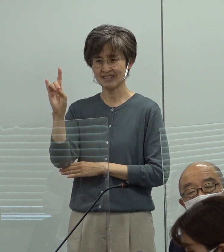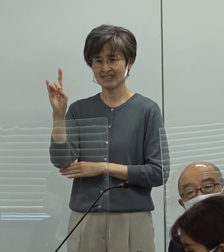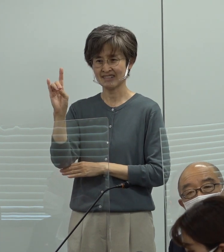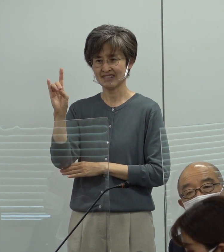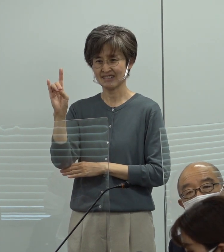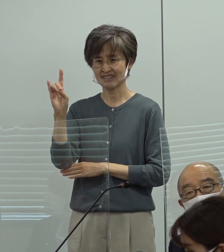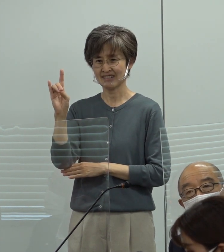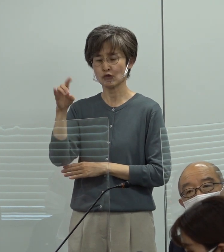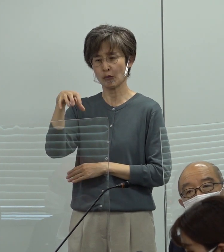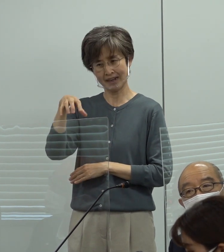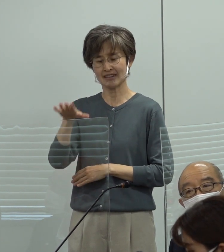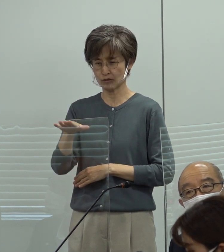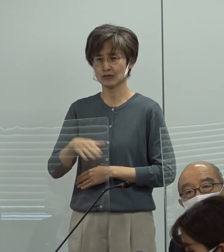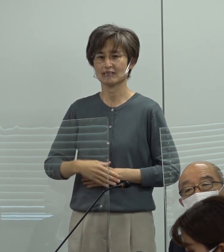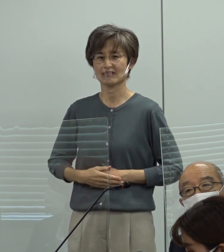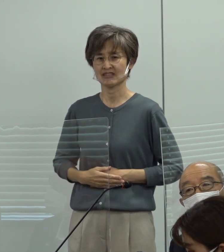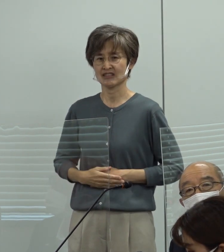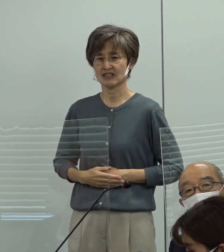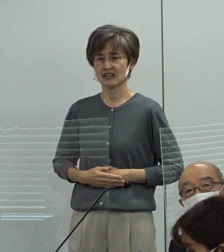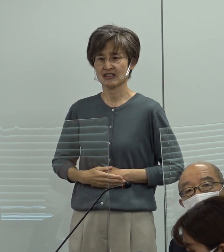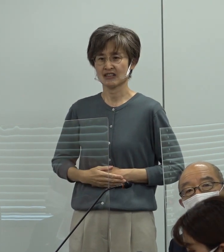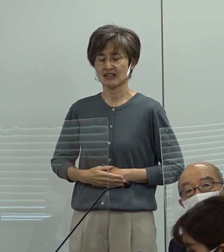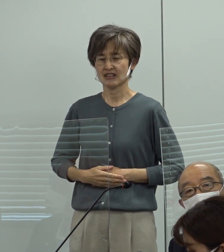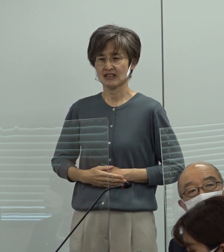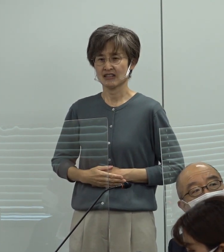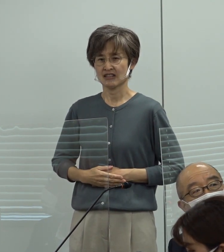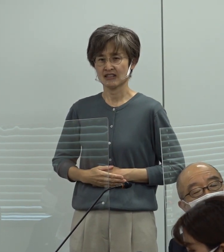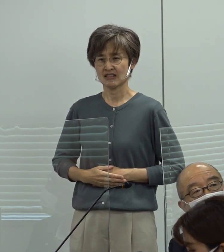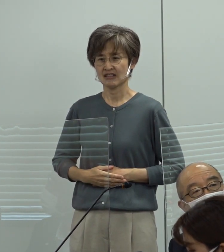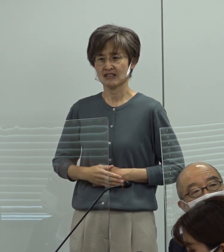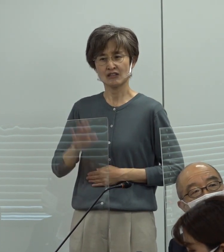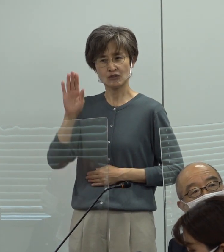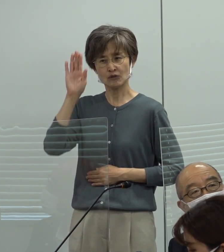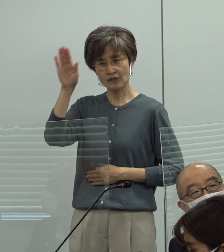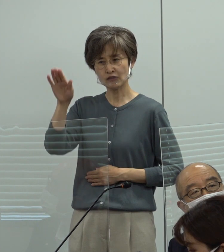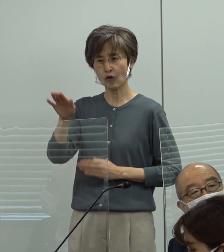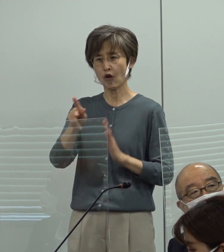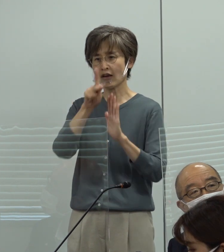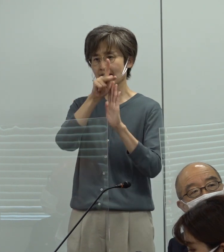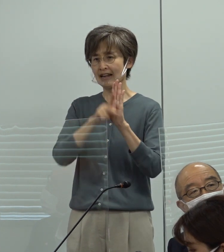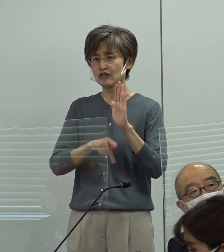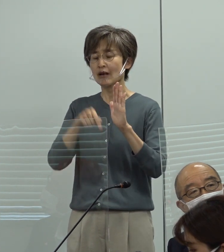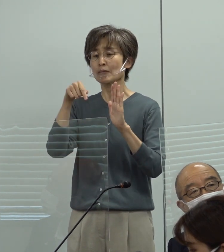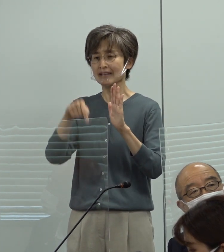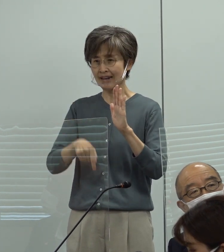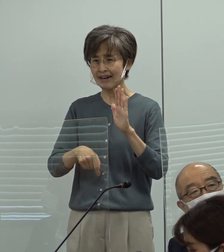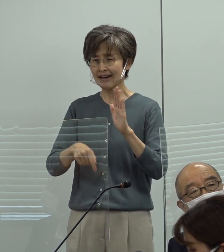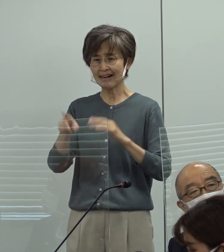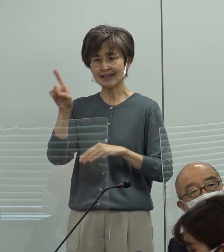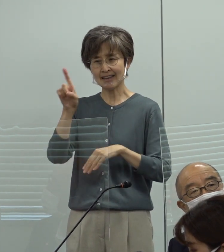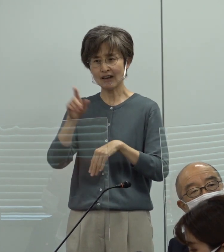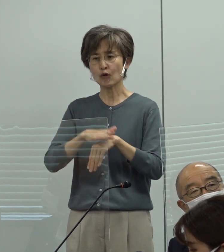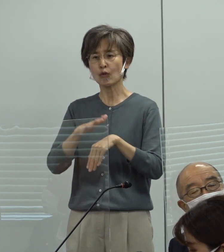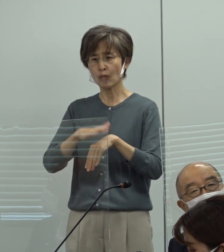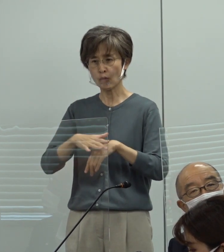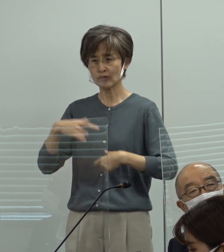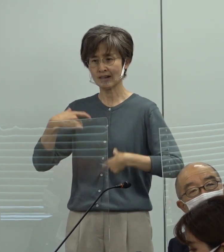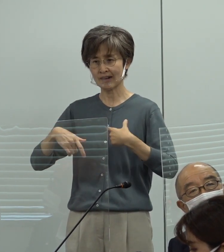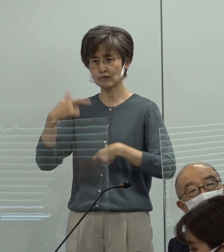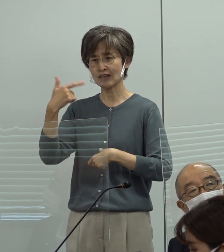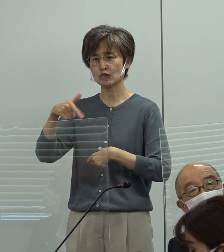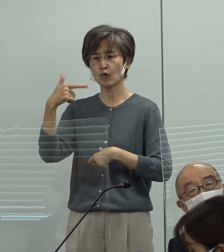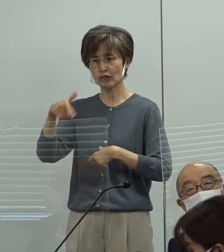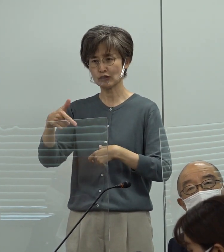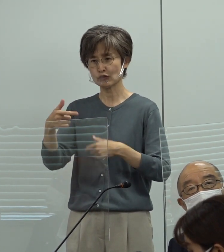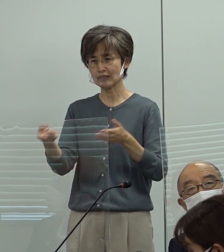場でございます。その後にカリキュラムの中に 何らかの形で学生教育の